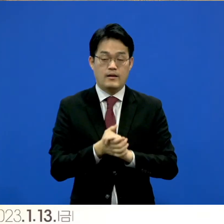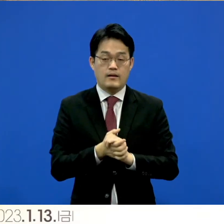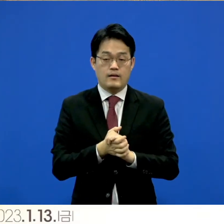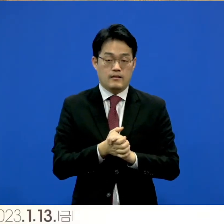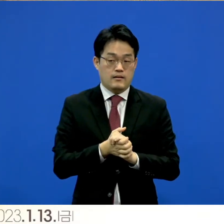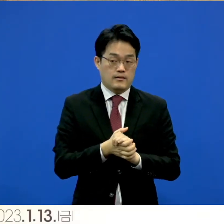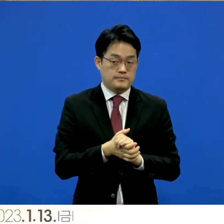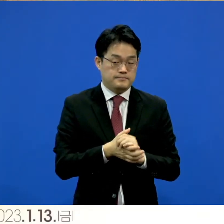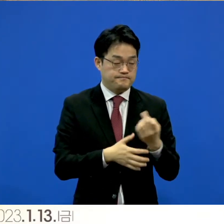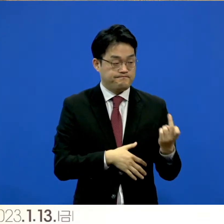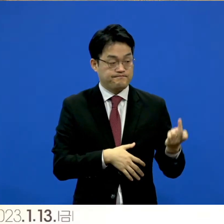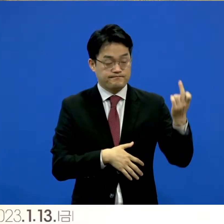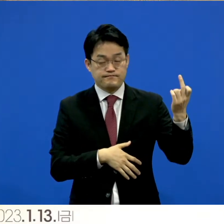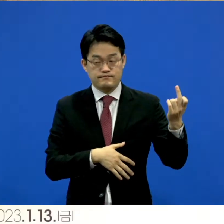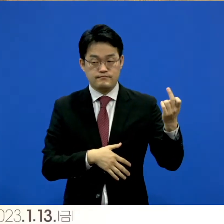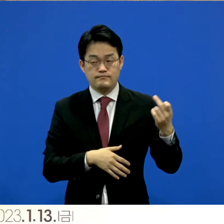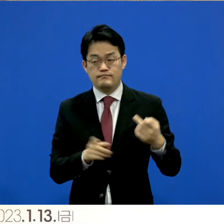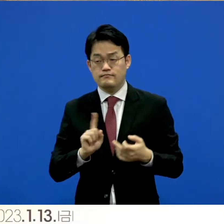큰아들은 동생을